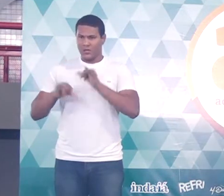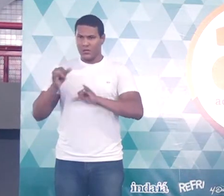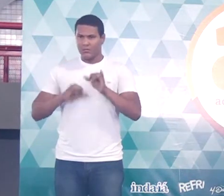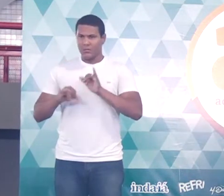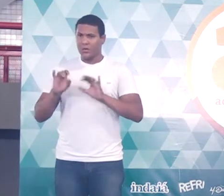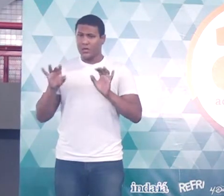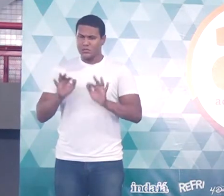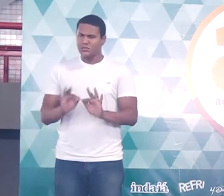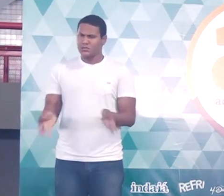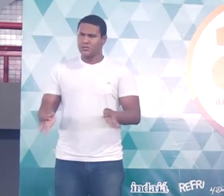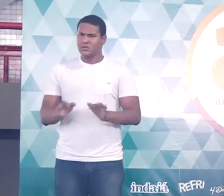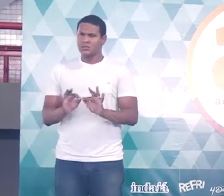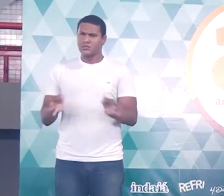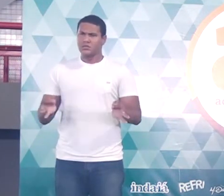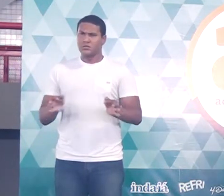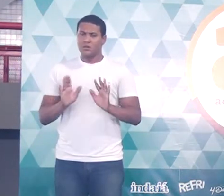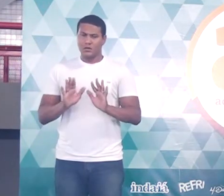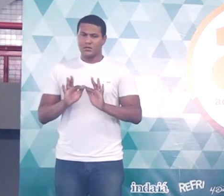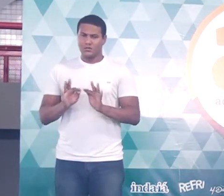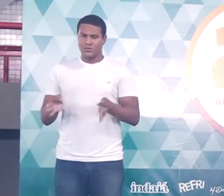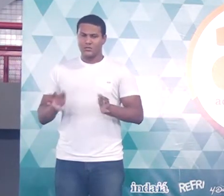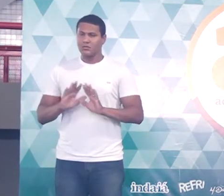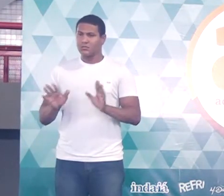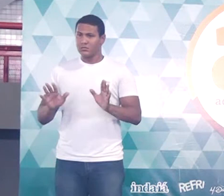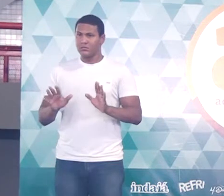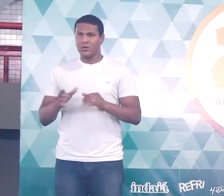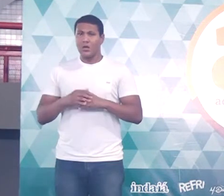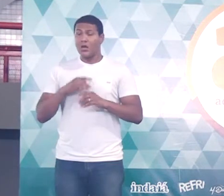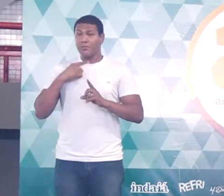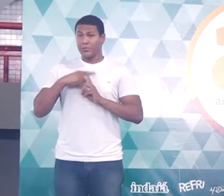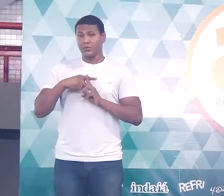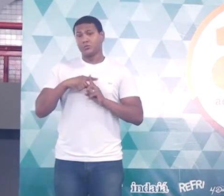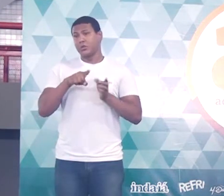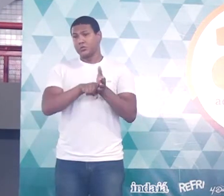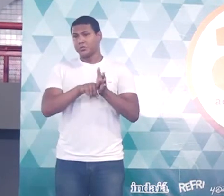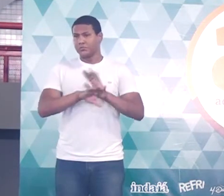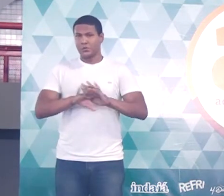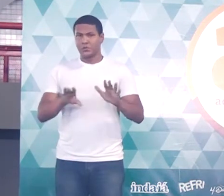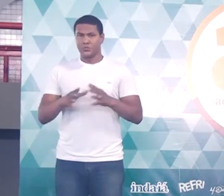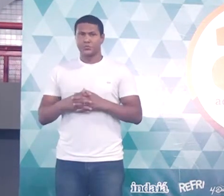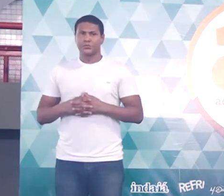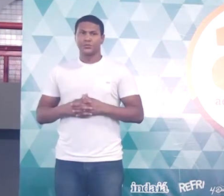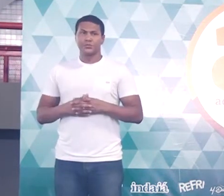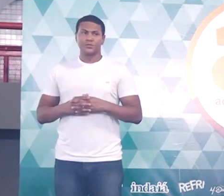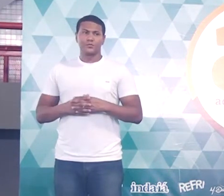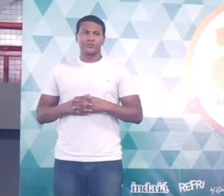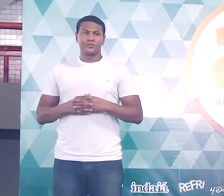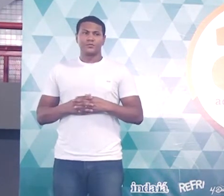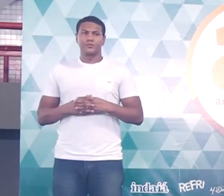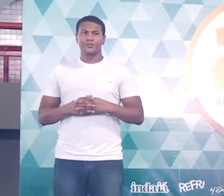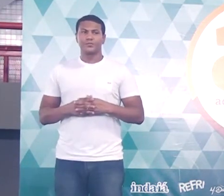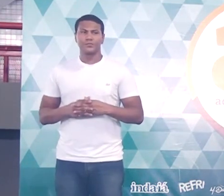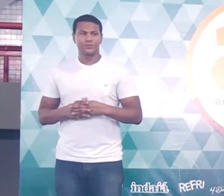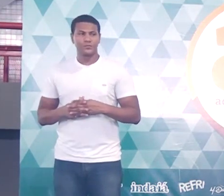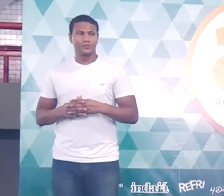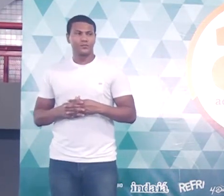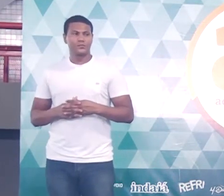é simples mesmo. Ganhou calor é positivo, perdeu calor é negativo. É o que nós vamos ver aqui nessas observações, ó.